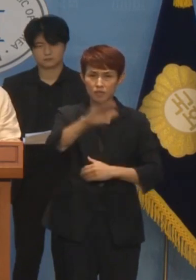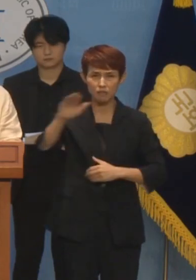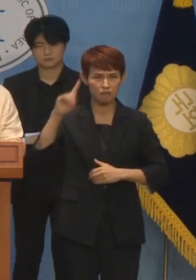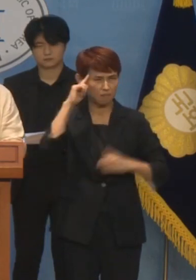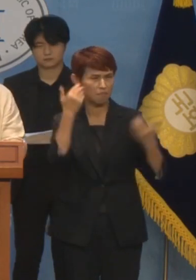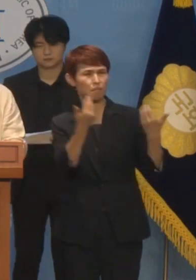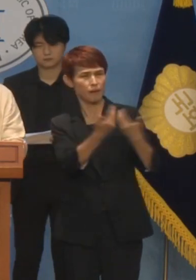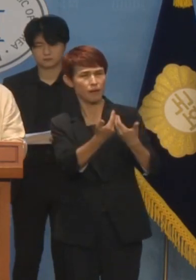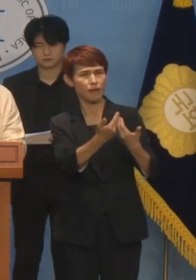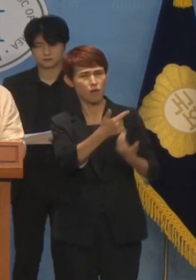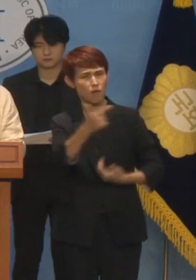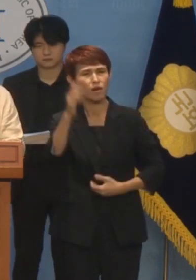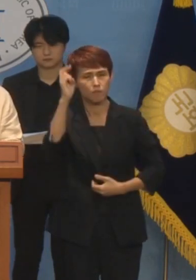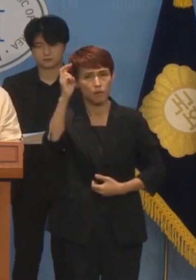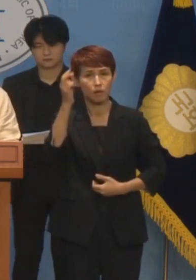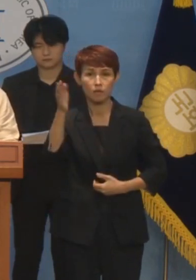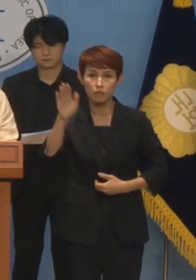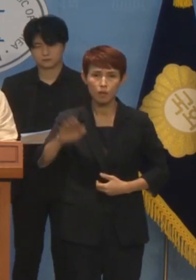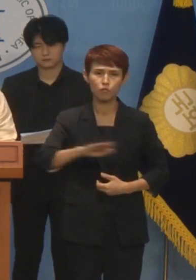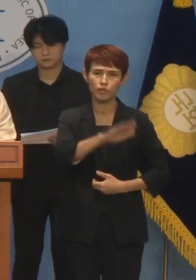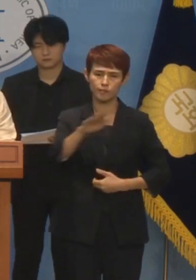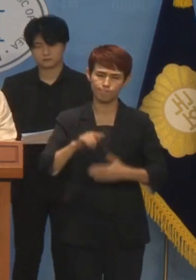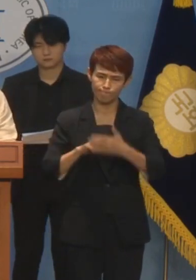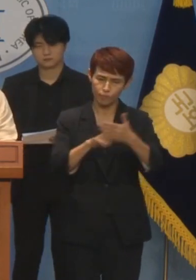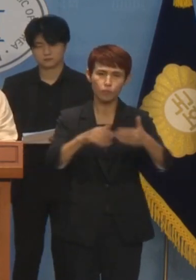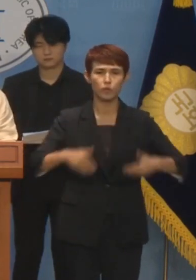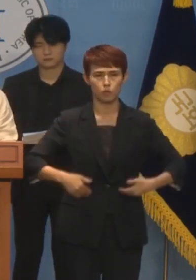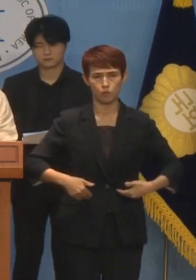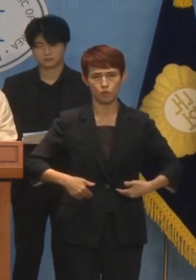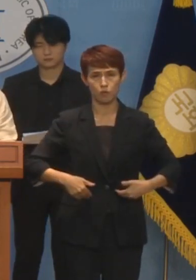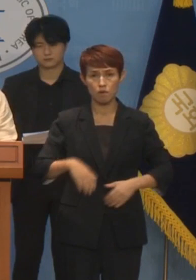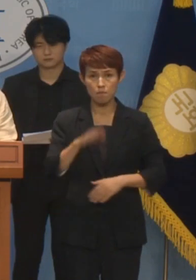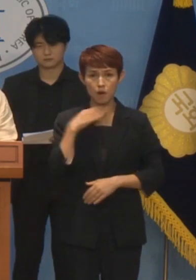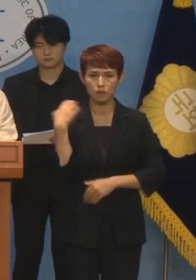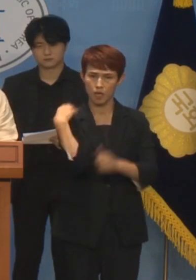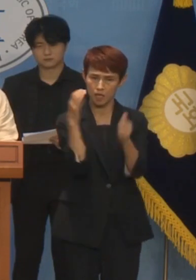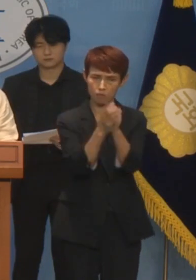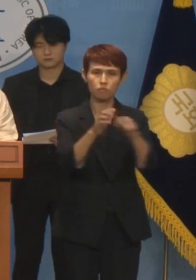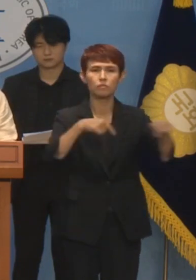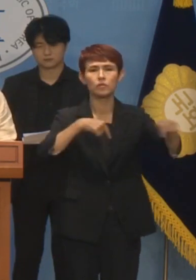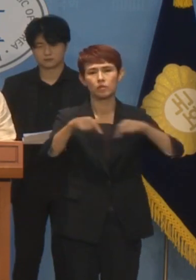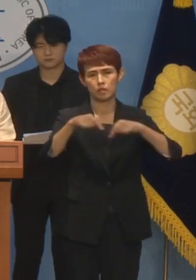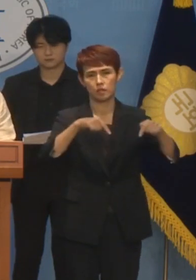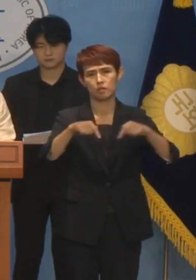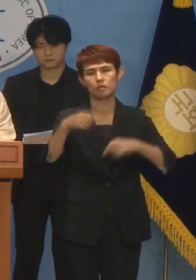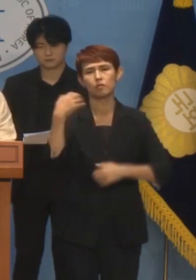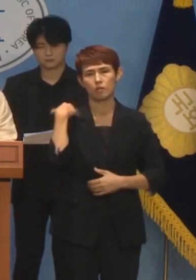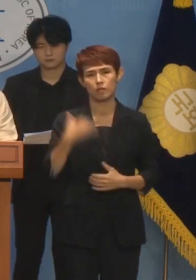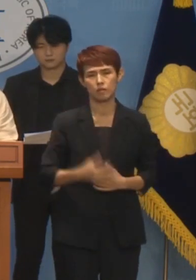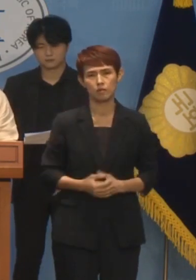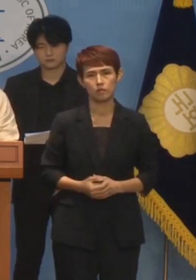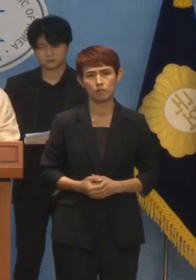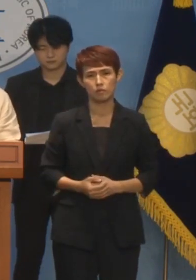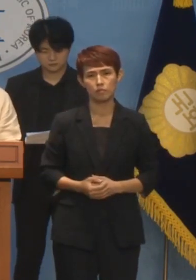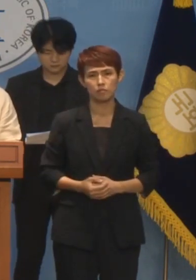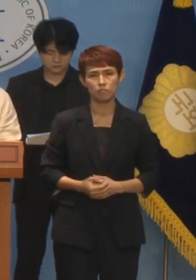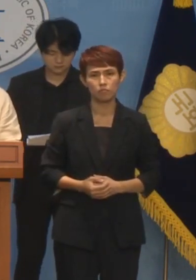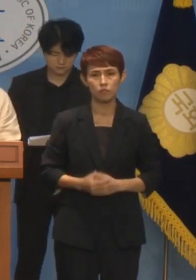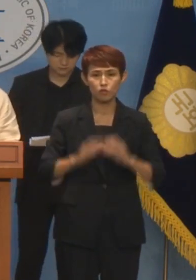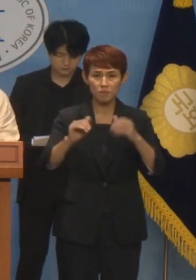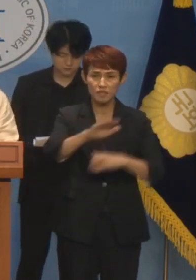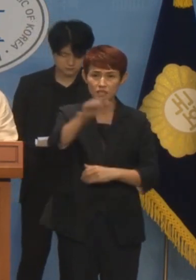수 있습니다. 하지만 우리는 해내야 합니다. 그것이 책임지는 정치가 해야 하는 일입니다. 단순하게